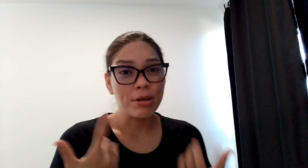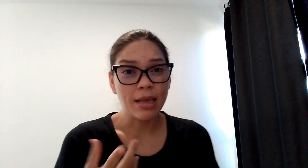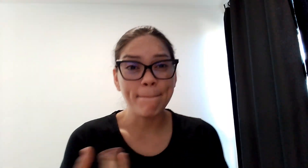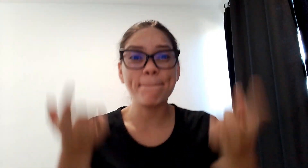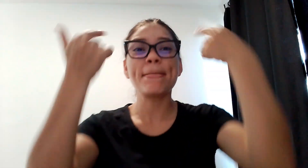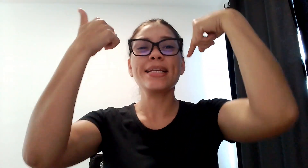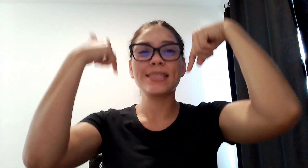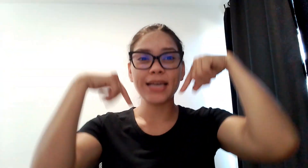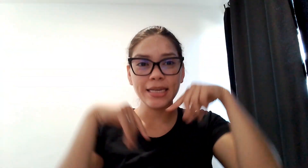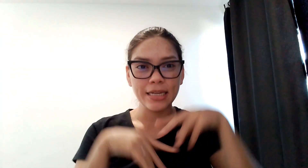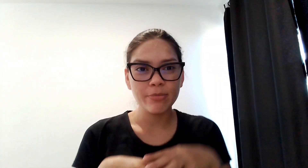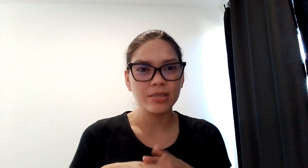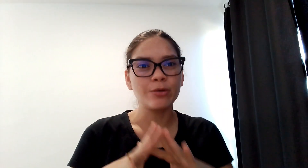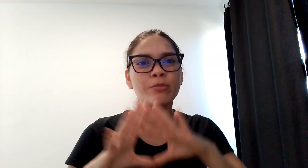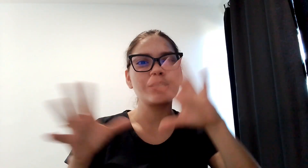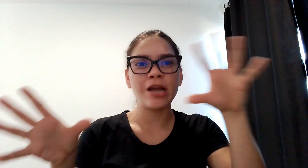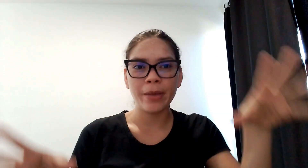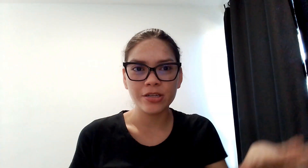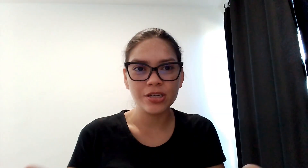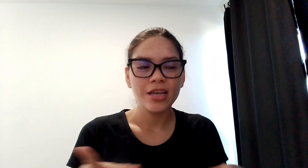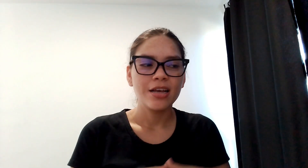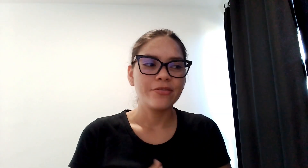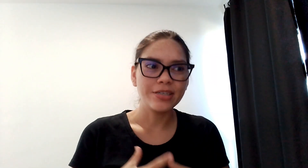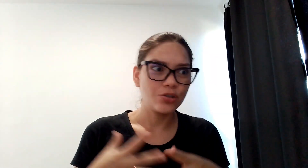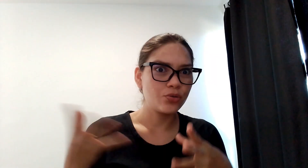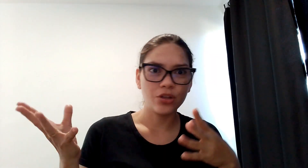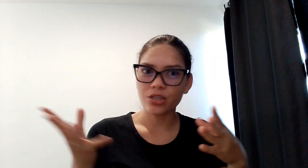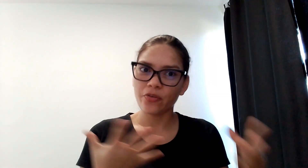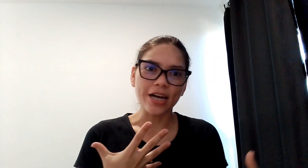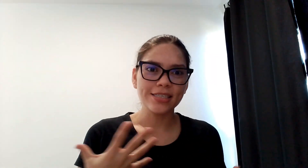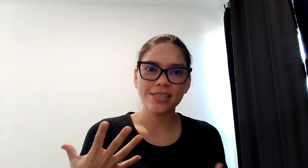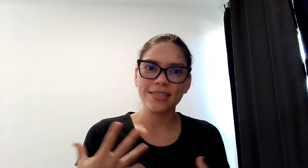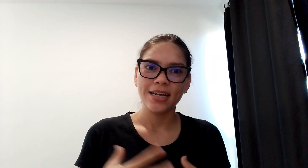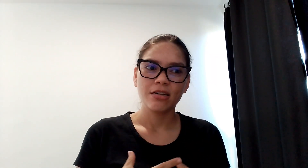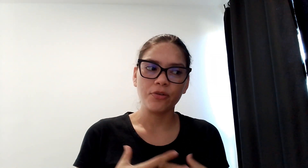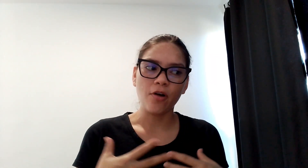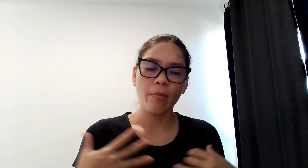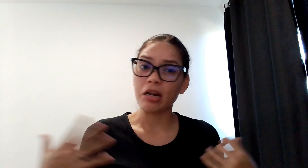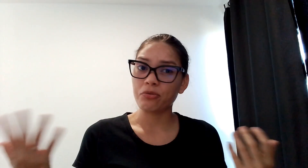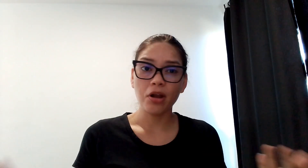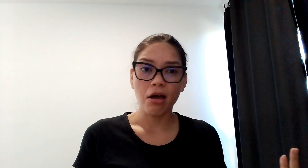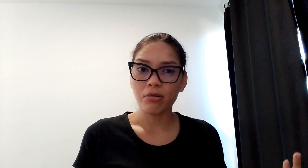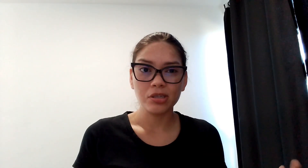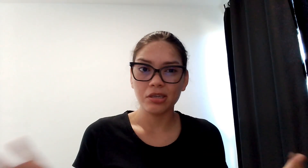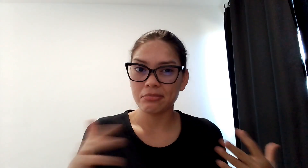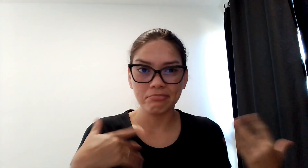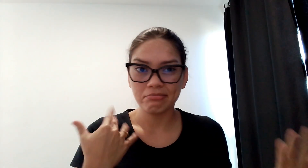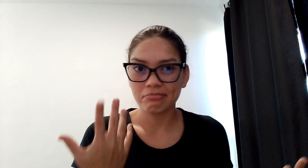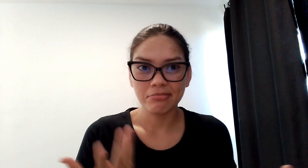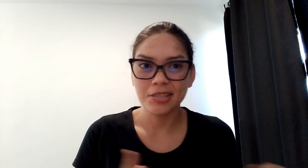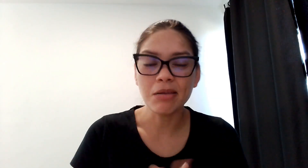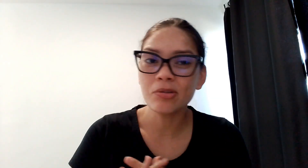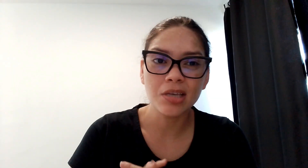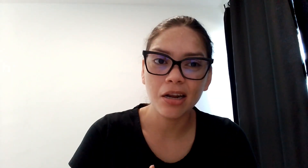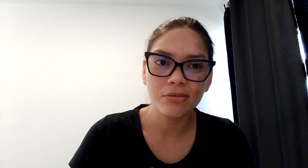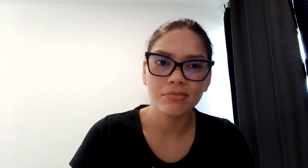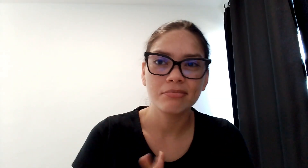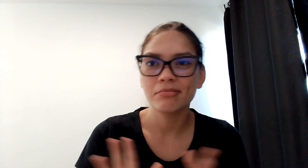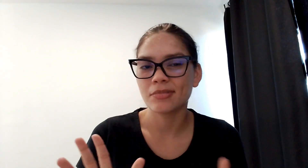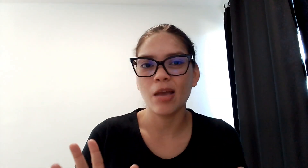a pensar em Libras e automaticamente fazer a estrutura das frases de forma natural e sem muito segredo. É